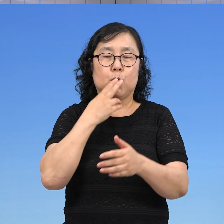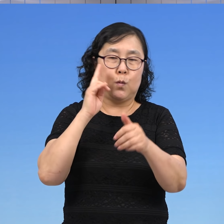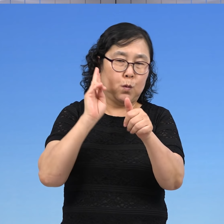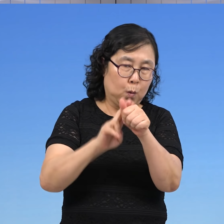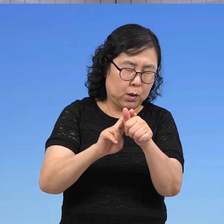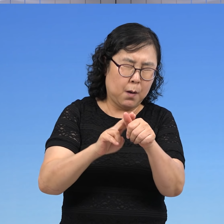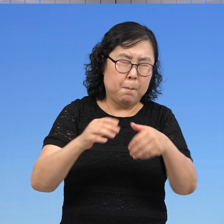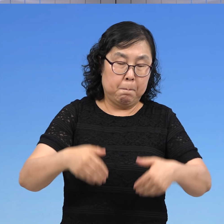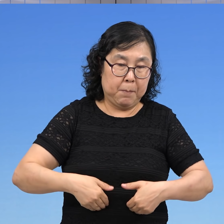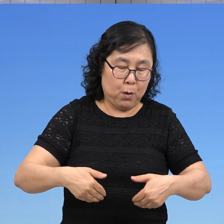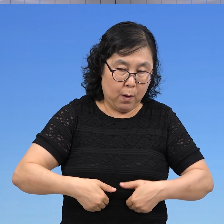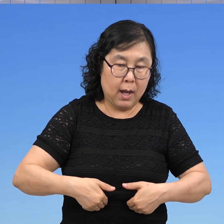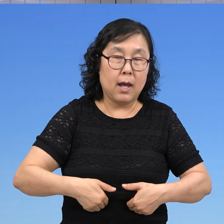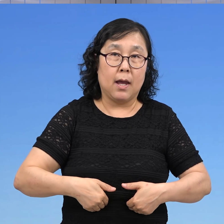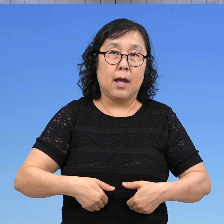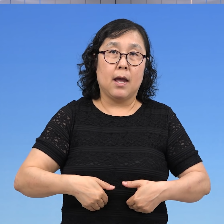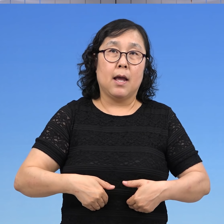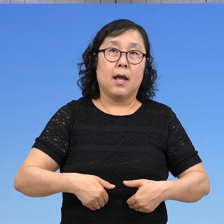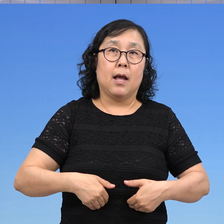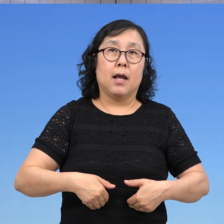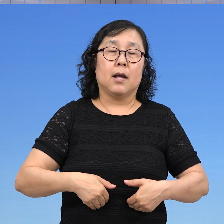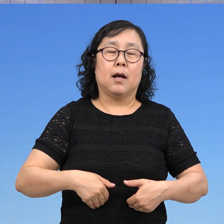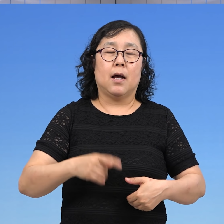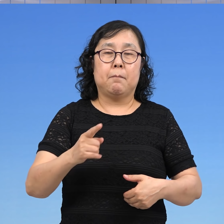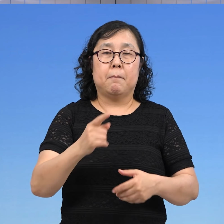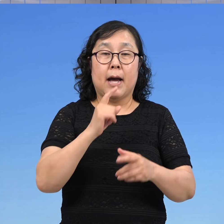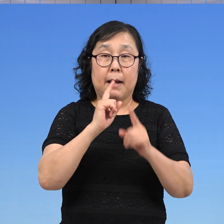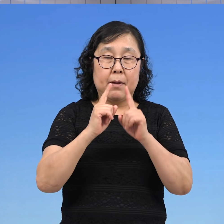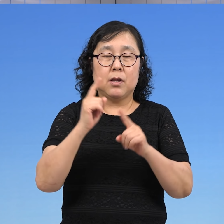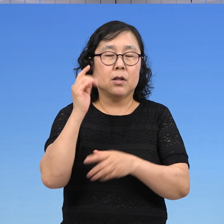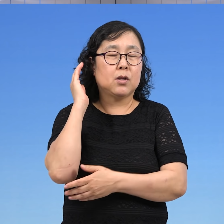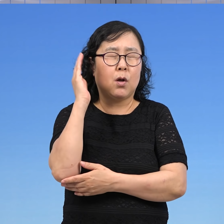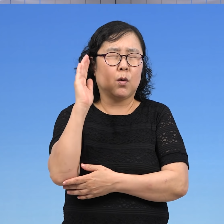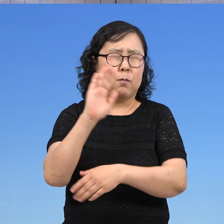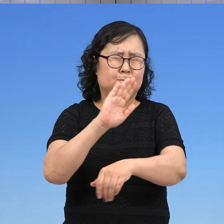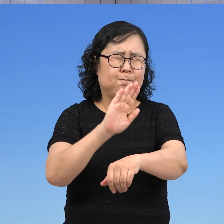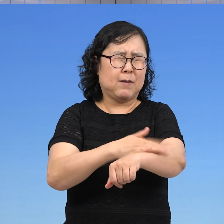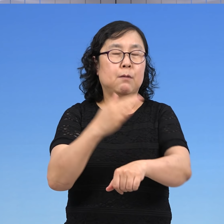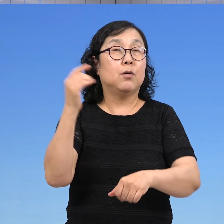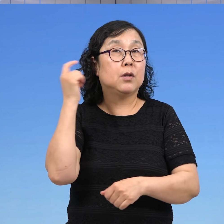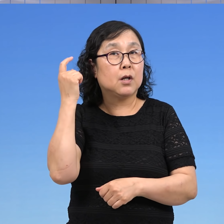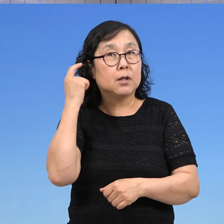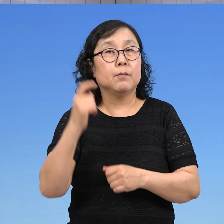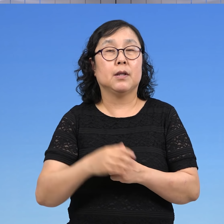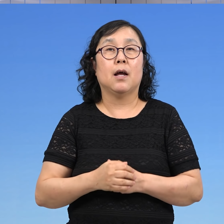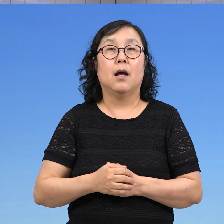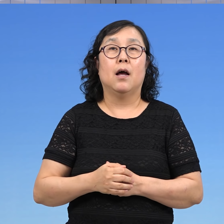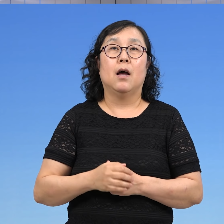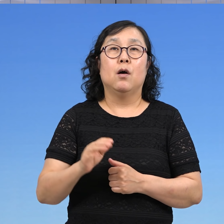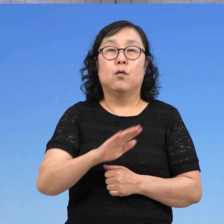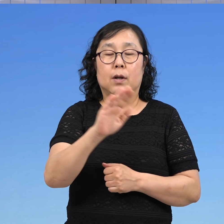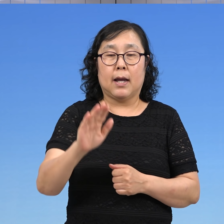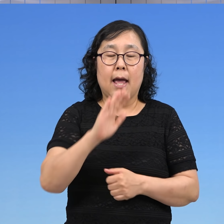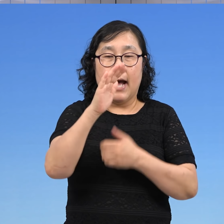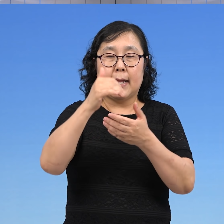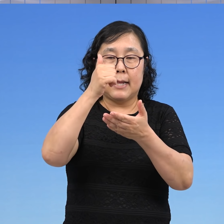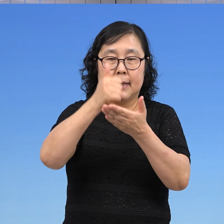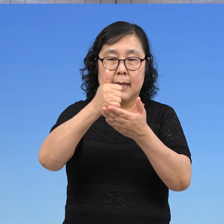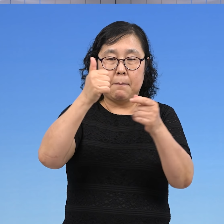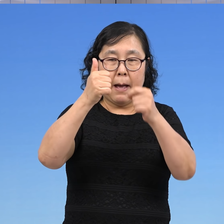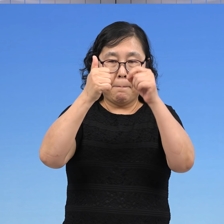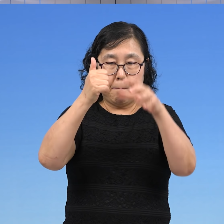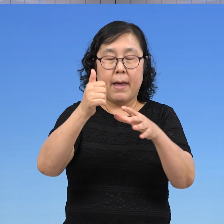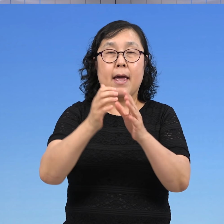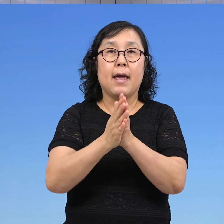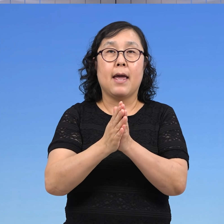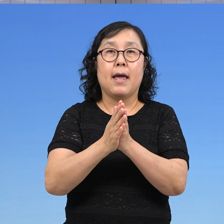해야 되겠다 맞아 한번 내가 편할 때 야 겠다 이것을 잘못 들으신 거에요 창립 기념 주일 우리가 하나님 앞에 내려야